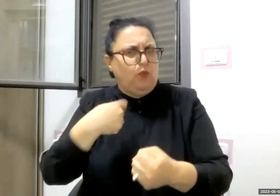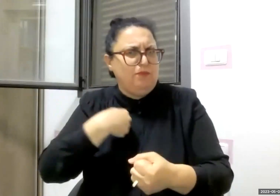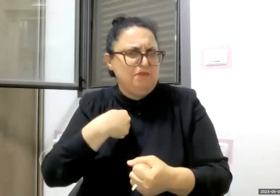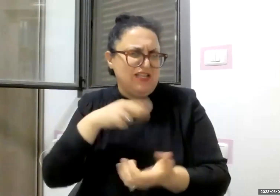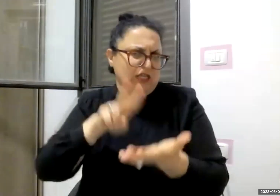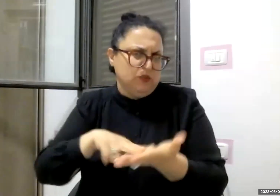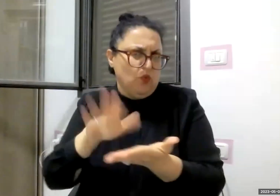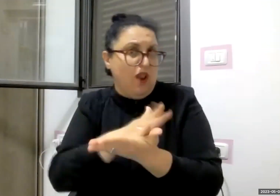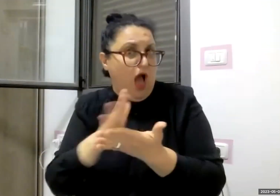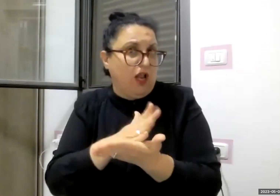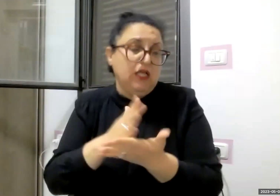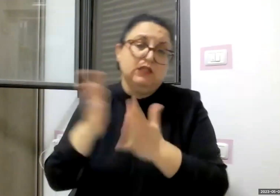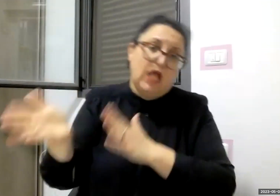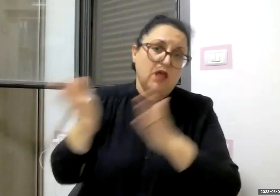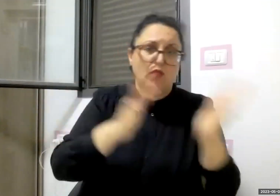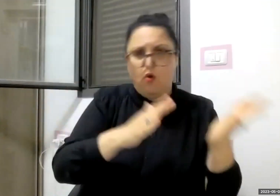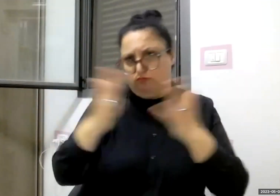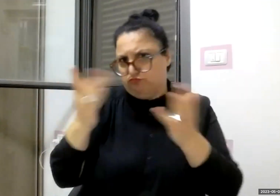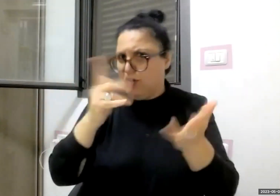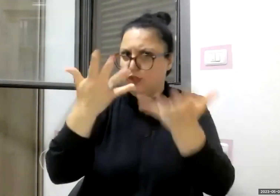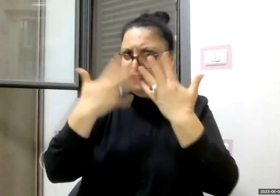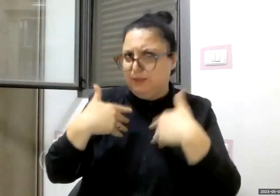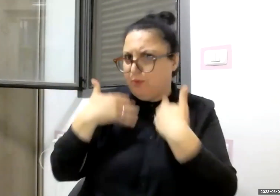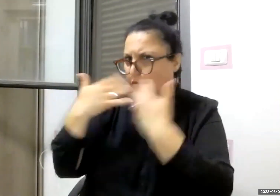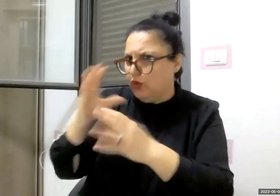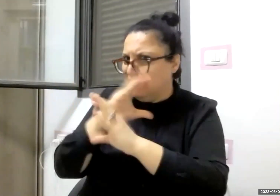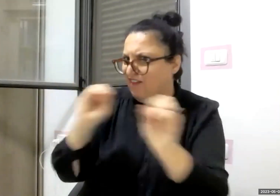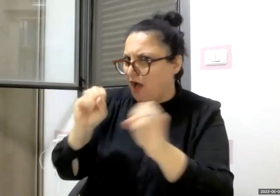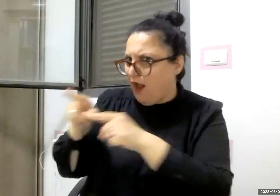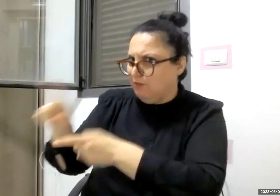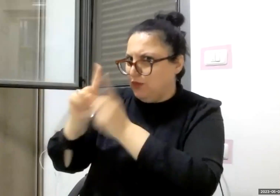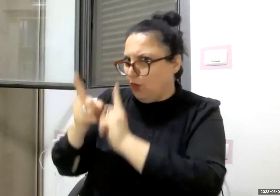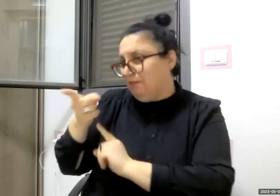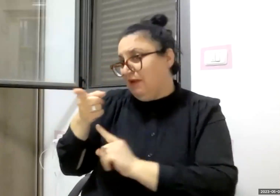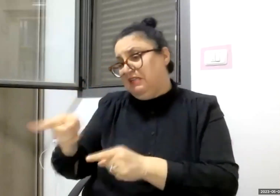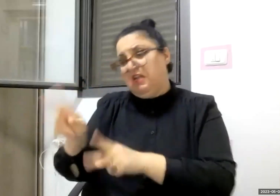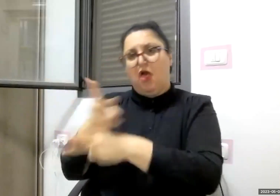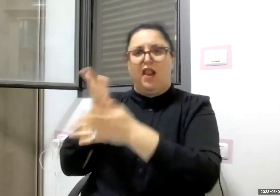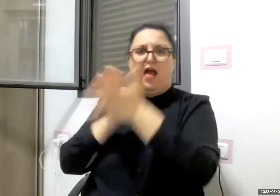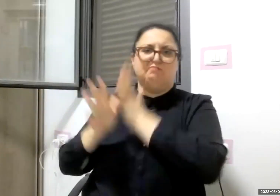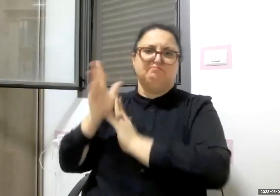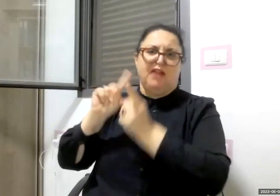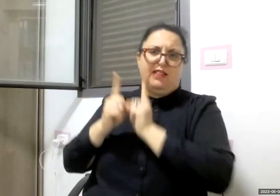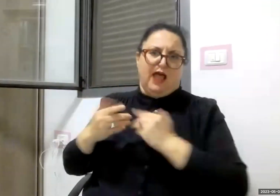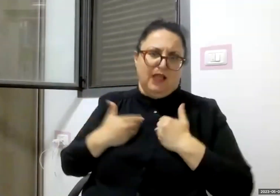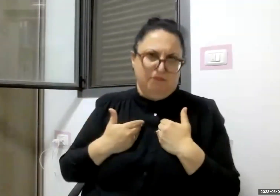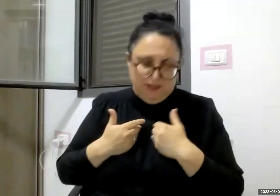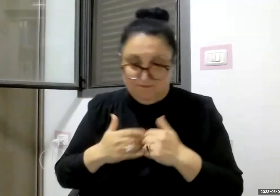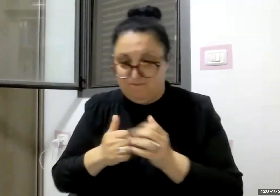שלטו על הגוף שלי, ושללו ממני את הזכות, להחליט אם כן או לא, לא הסבירו לה מתורגמנית,